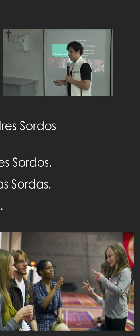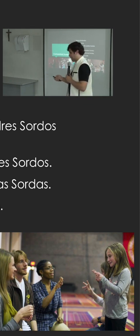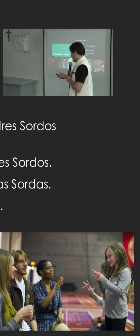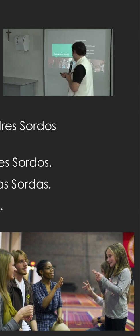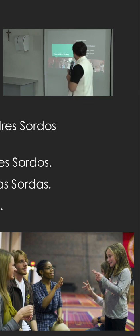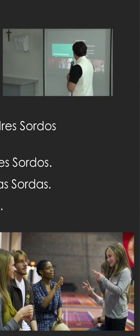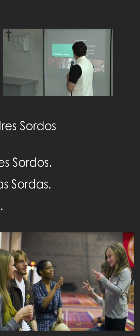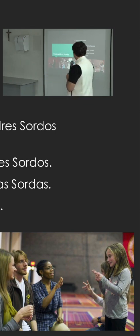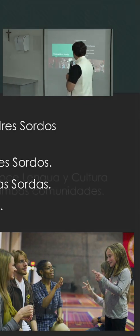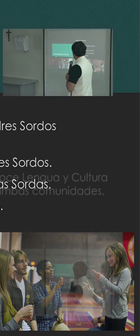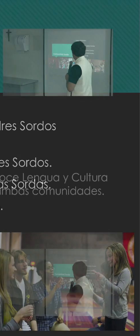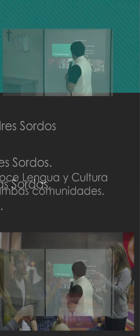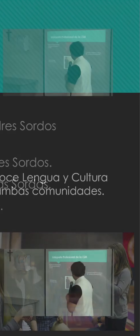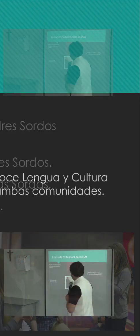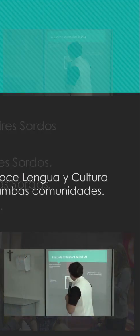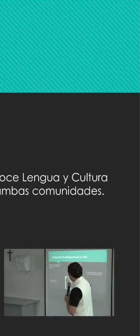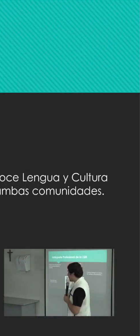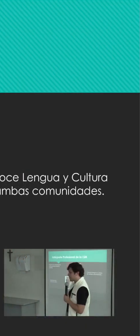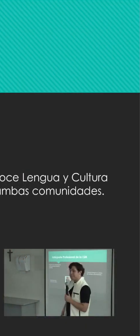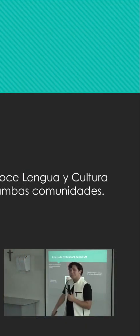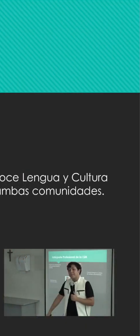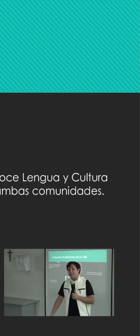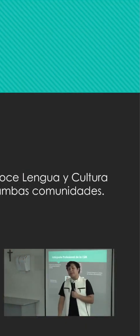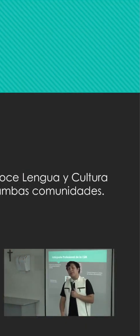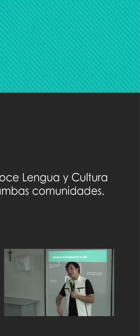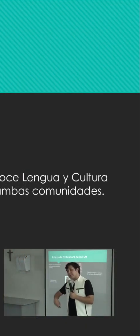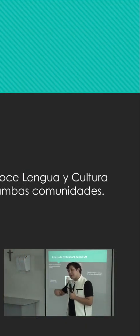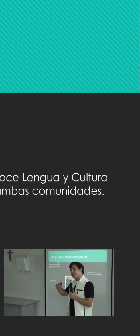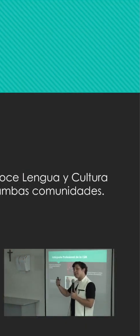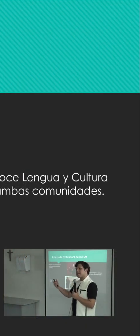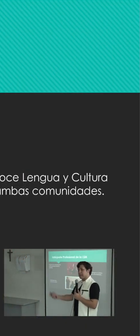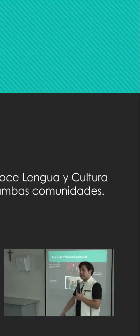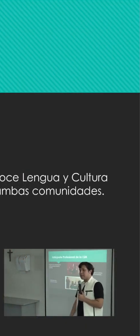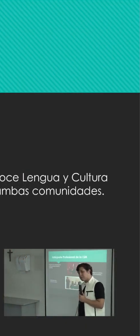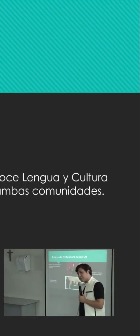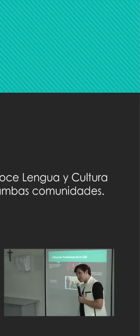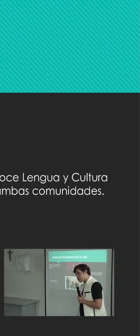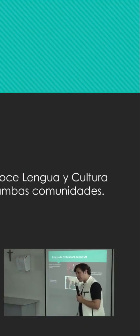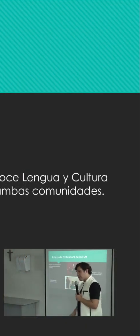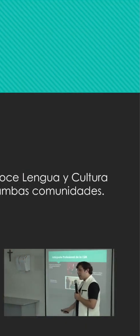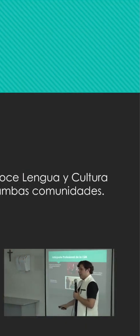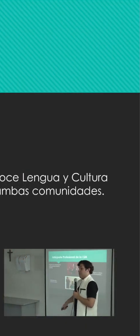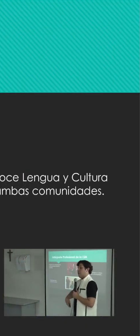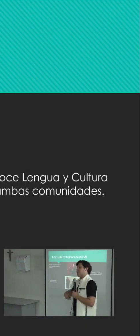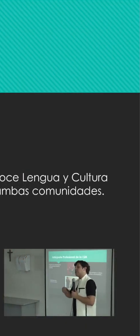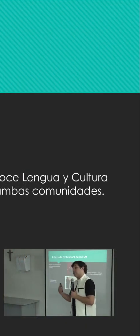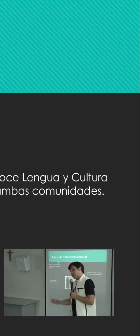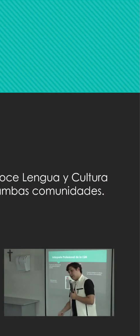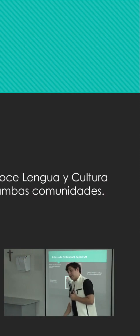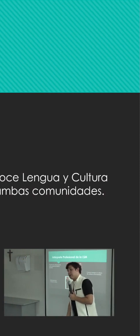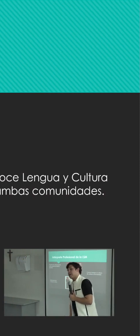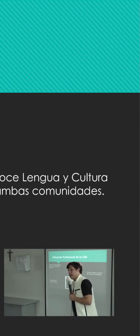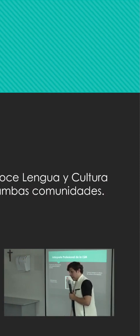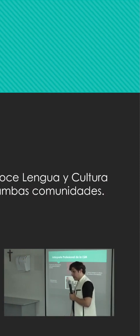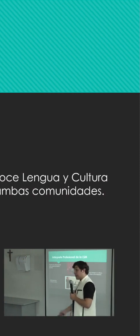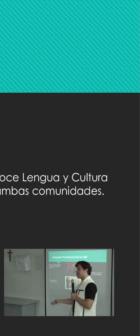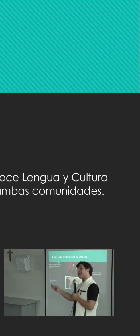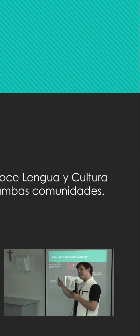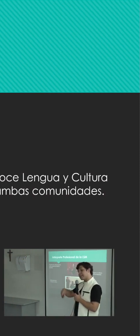¿Okay? Siguiente. Intérprete de lengua de señas es una persona profesional en la